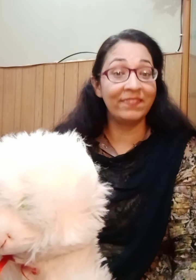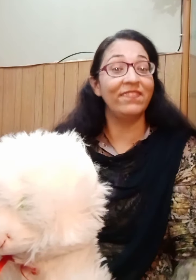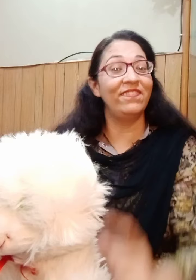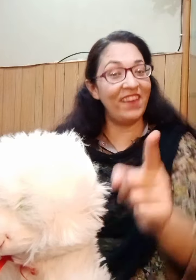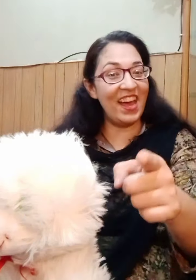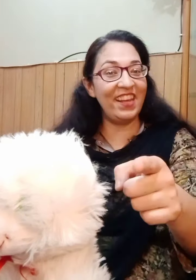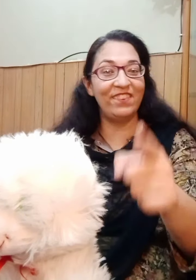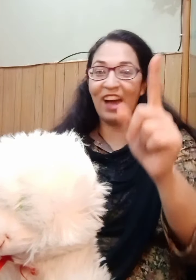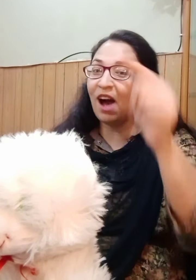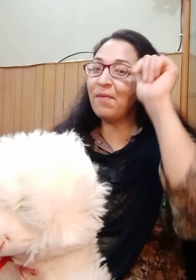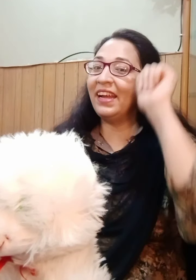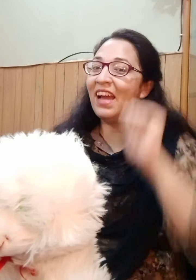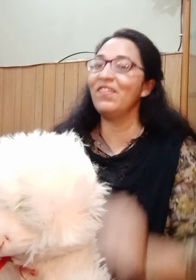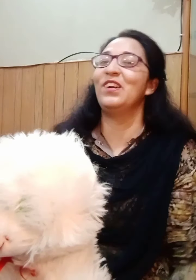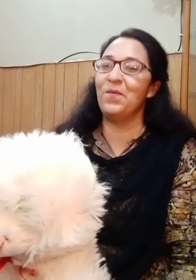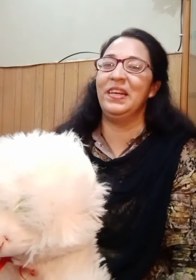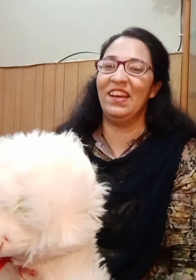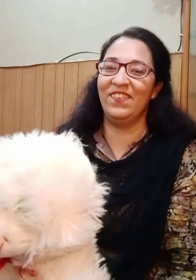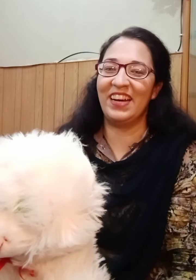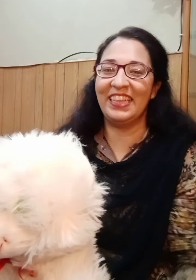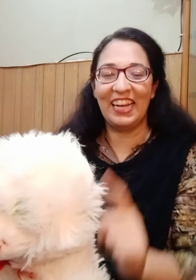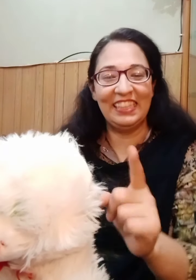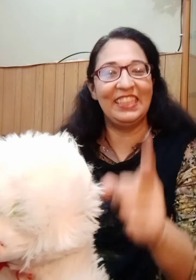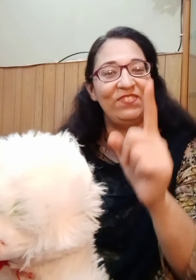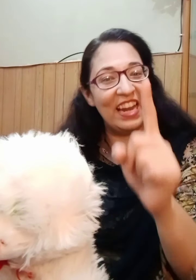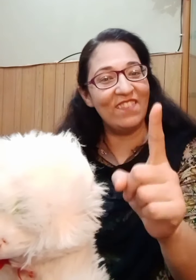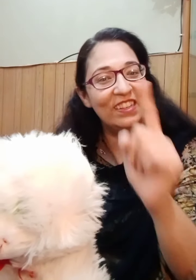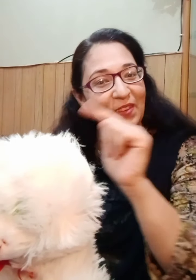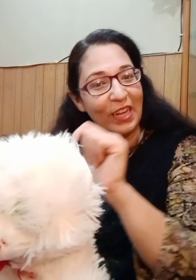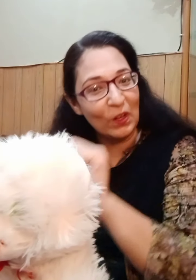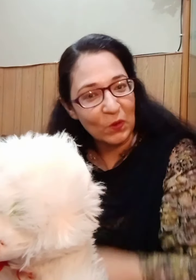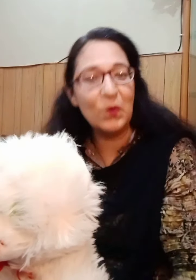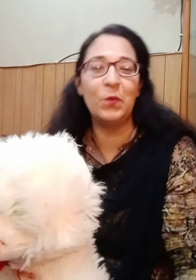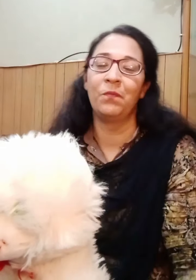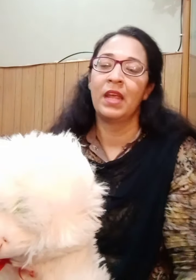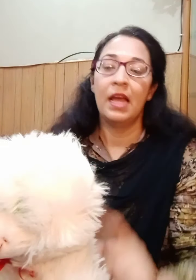वेरी गुड अब त्यौहार पूरे